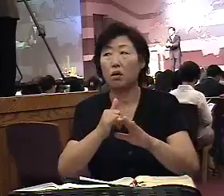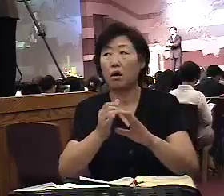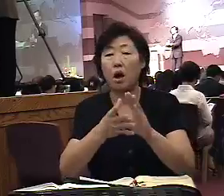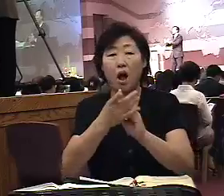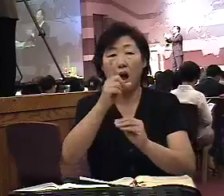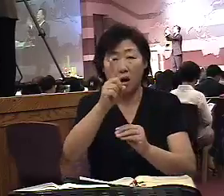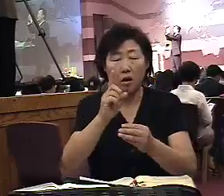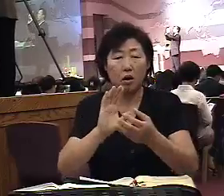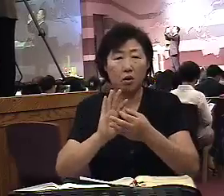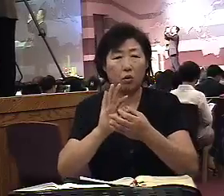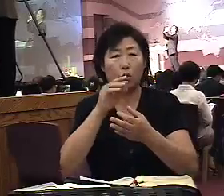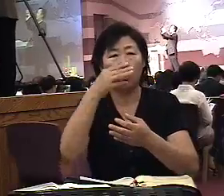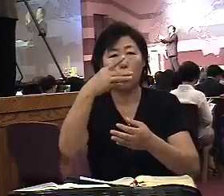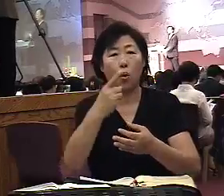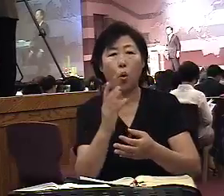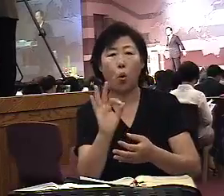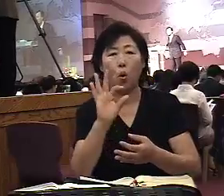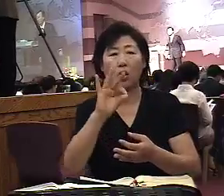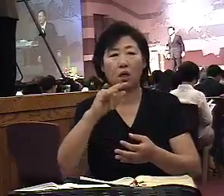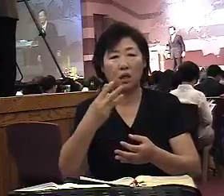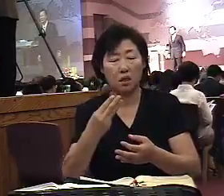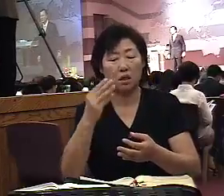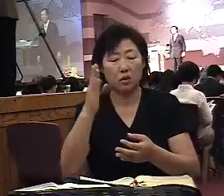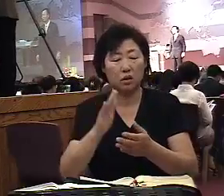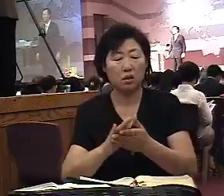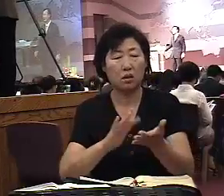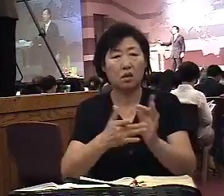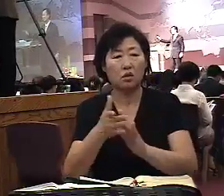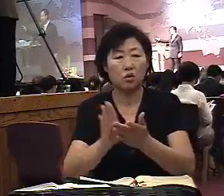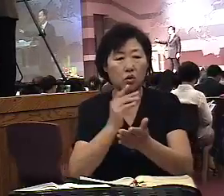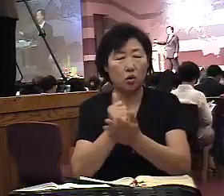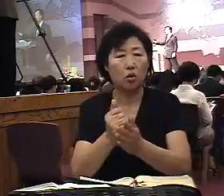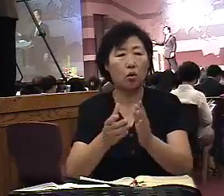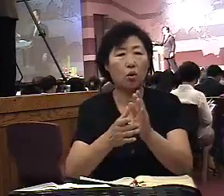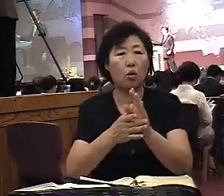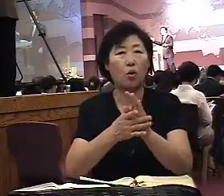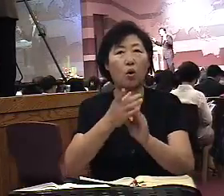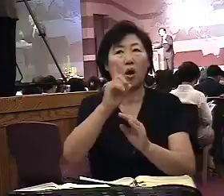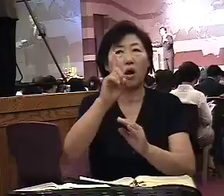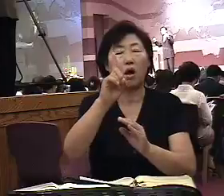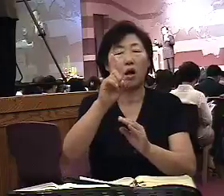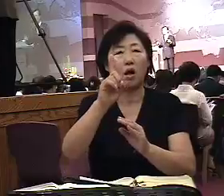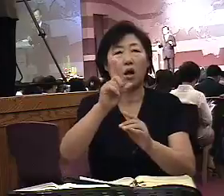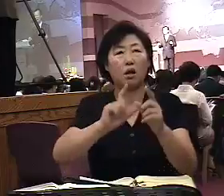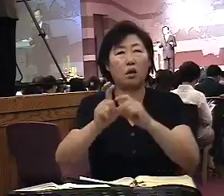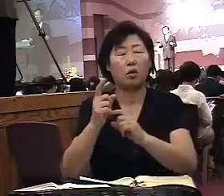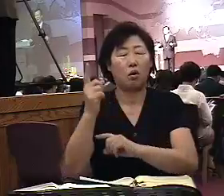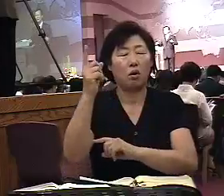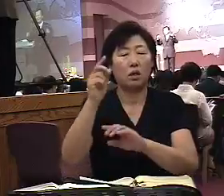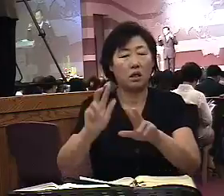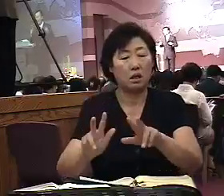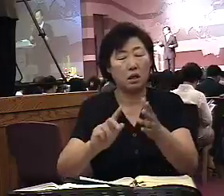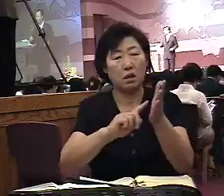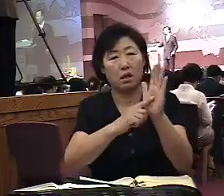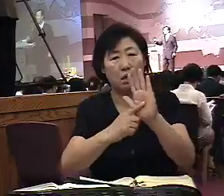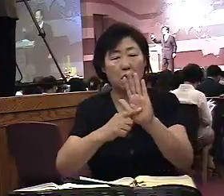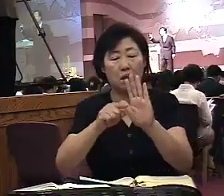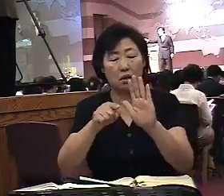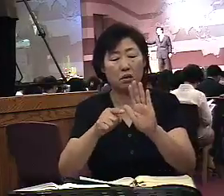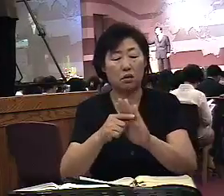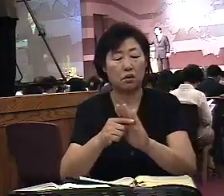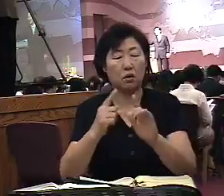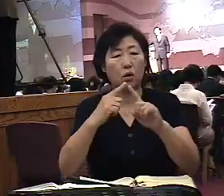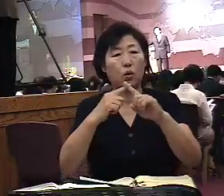만들고 통일하여서 예수 그리스도가 머리 되심을 드높이게 하는 것이 비밀이었지만, 이제는 나타냈는데 이것을